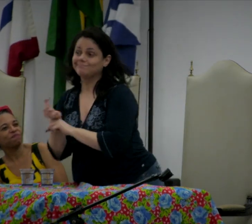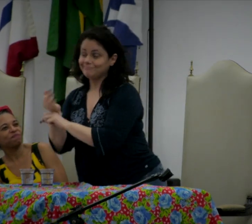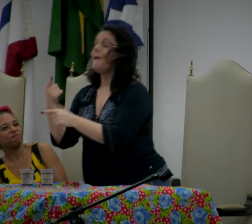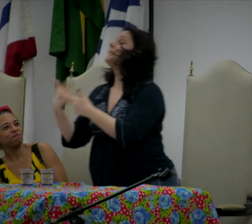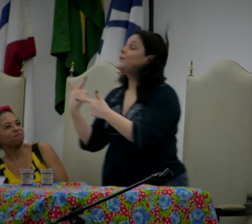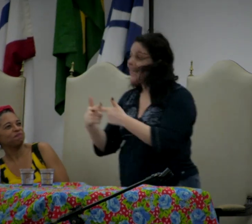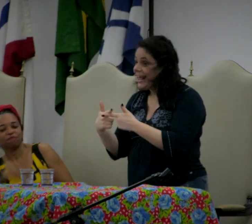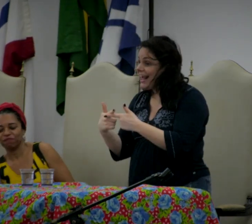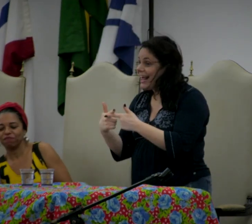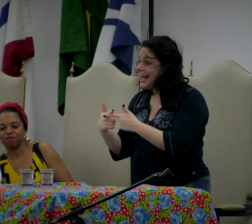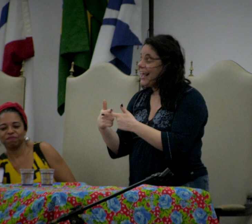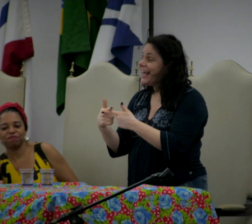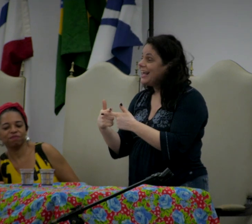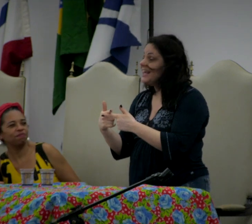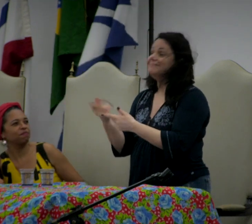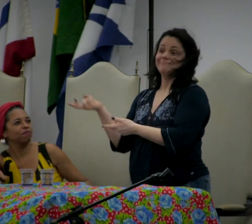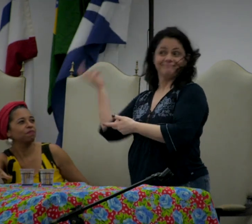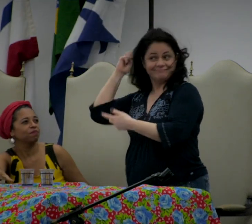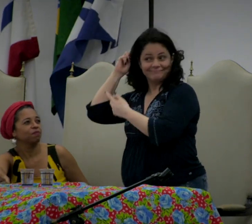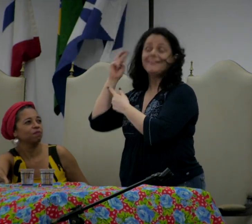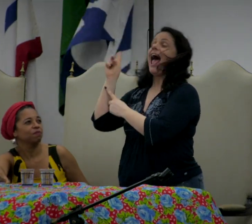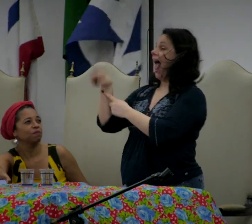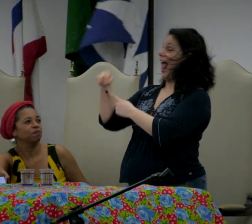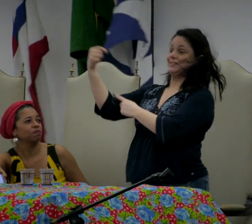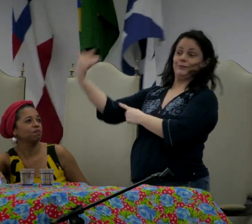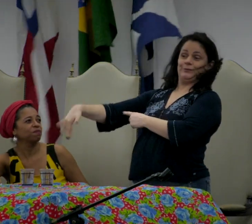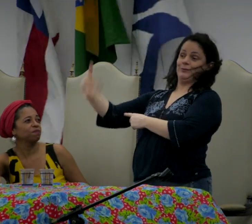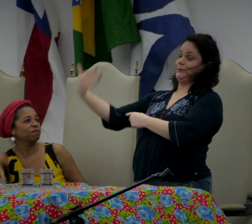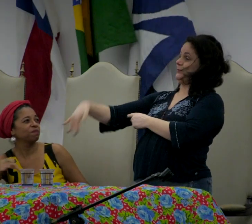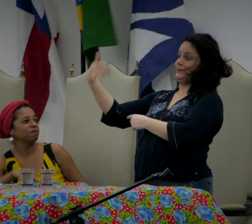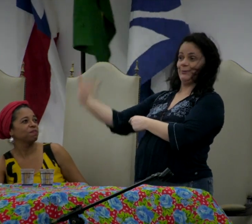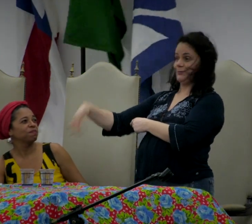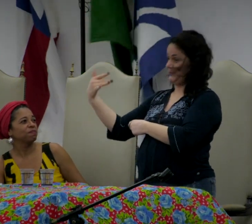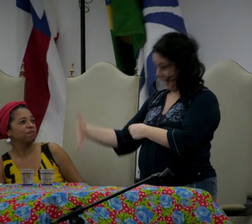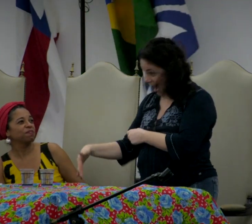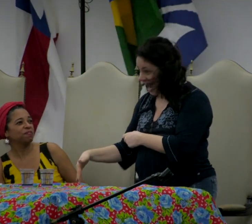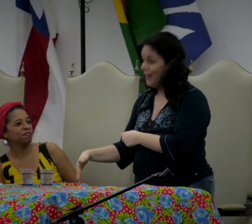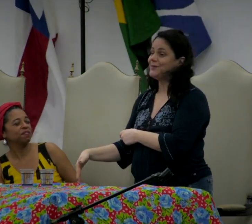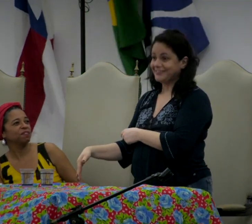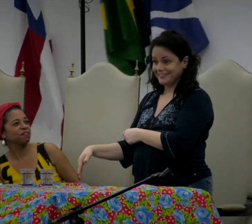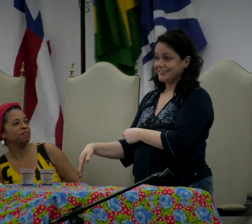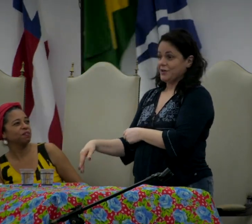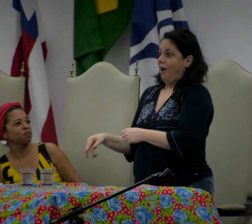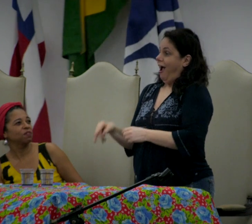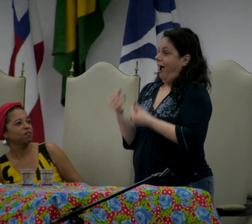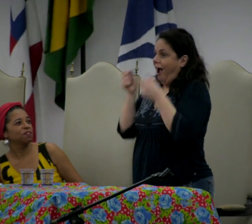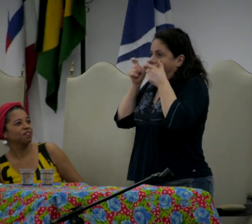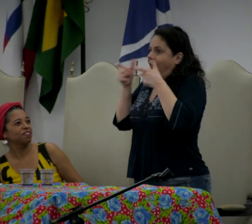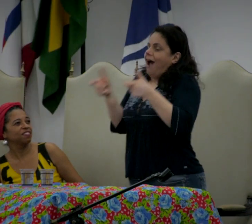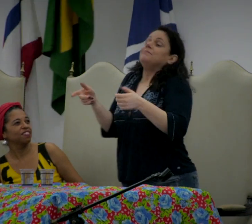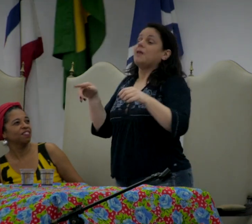Então, isso é fruto do capitalismo, né? Porque o implante coclear, uau, ele dá muito